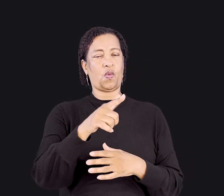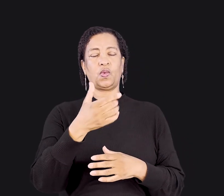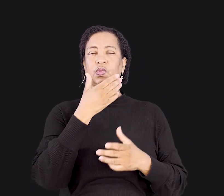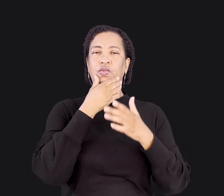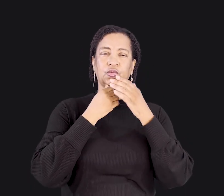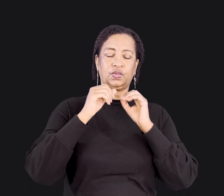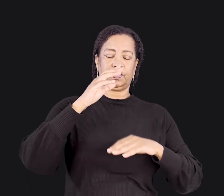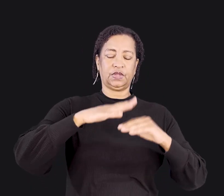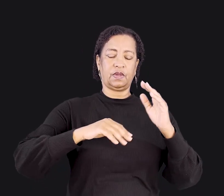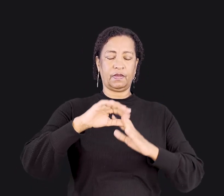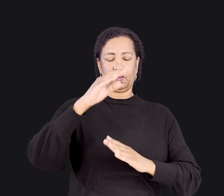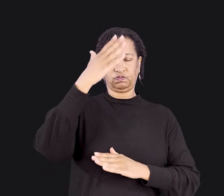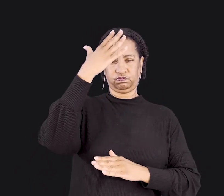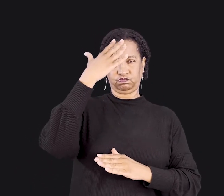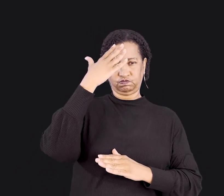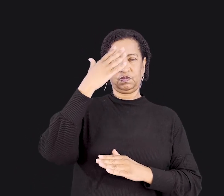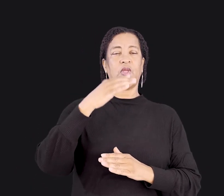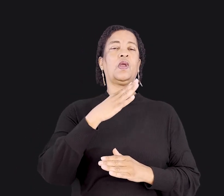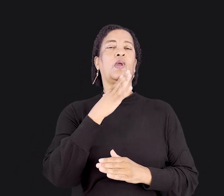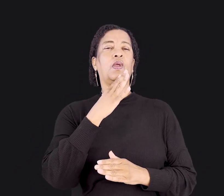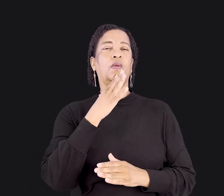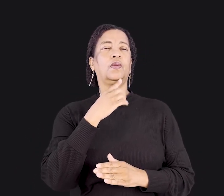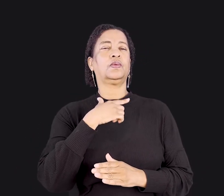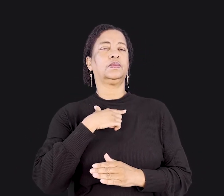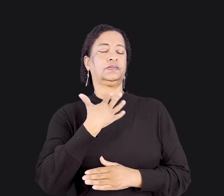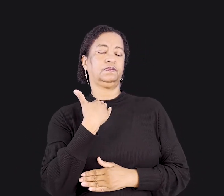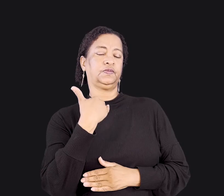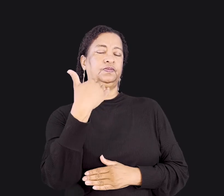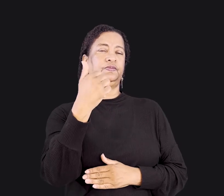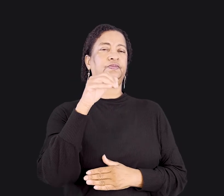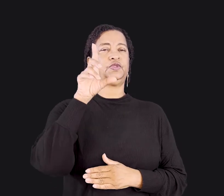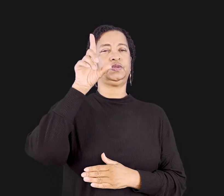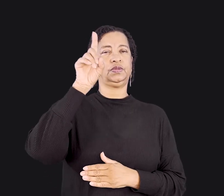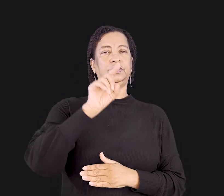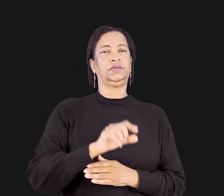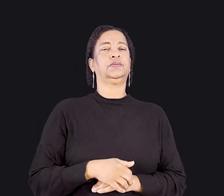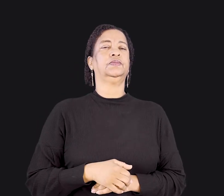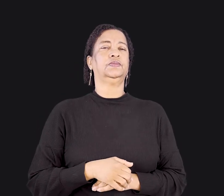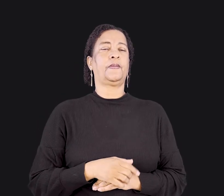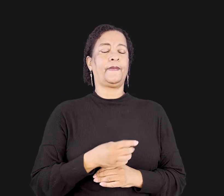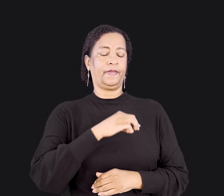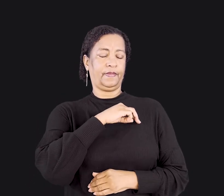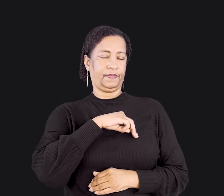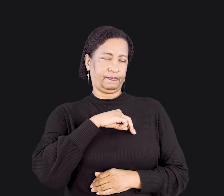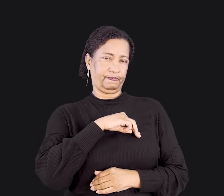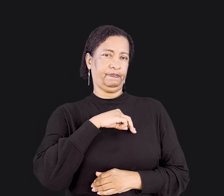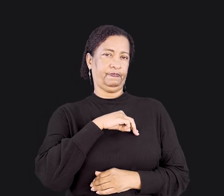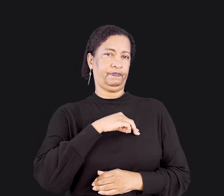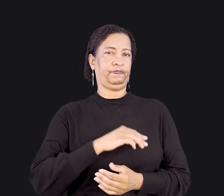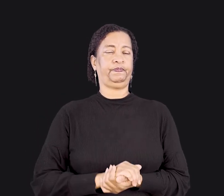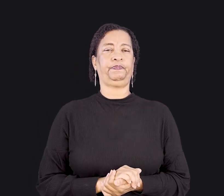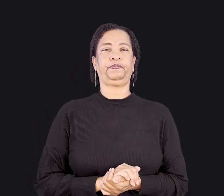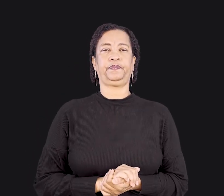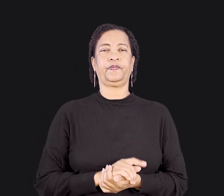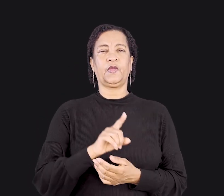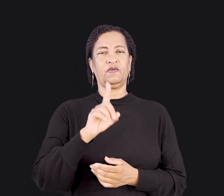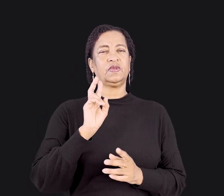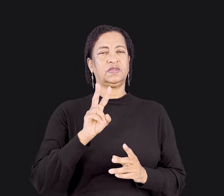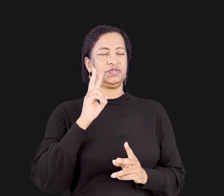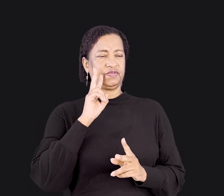homens puseram suas mãos sobre mim e reconheceram o meu chamado de Deus para o ministério. Você já me ouviu